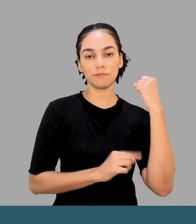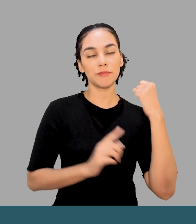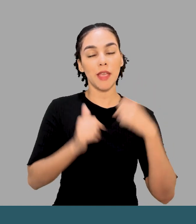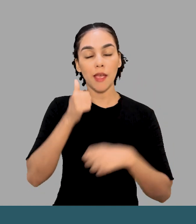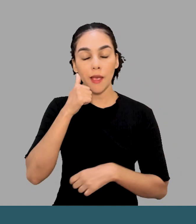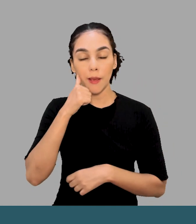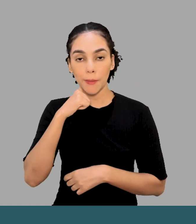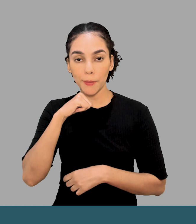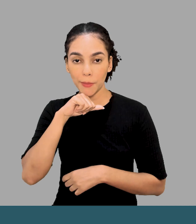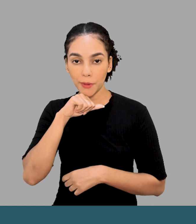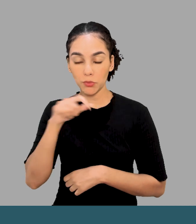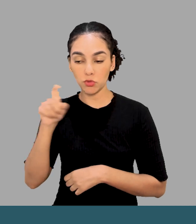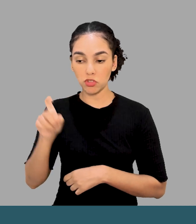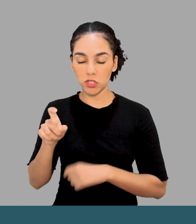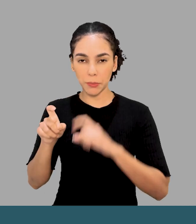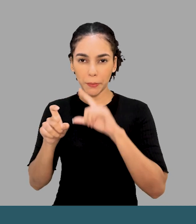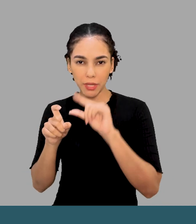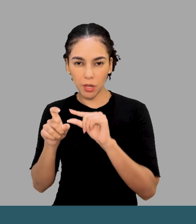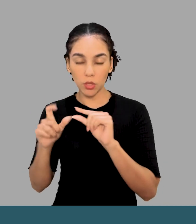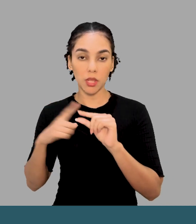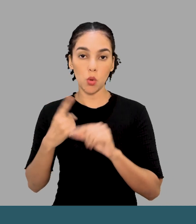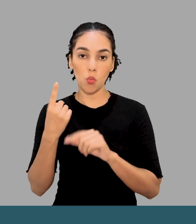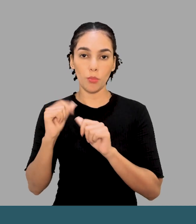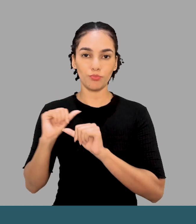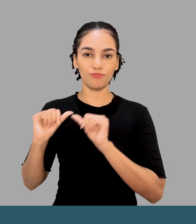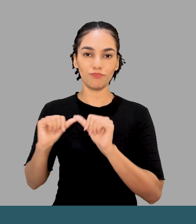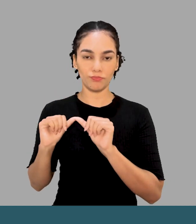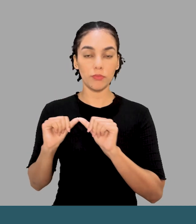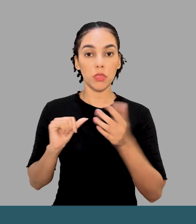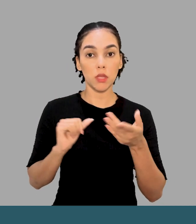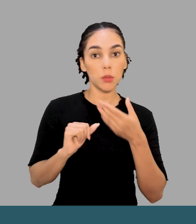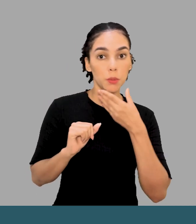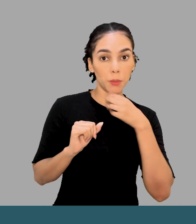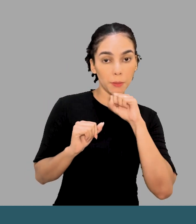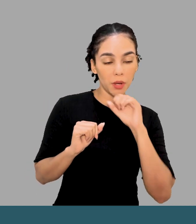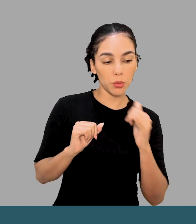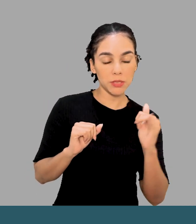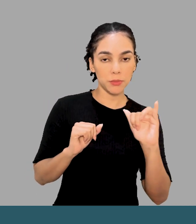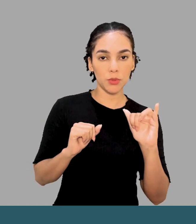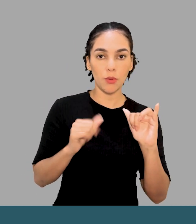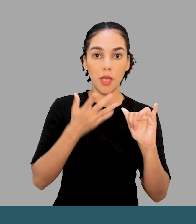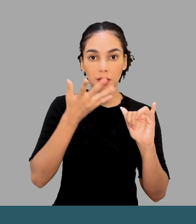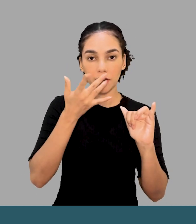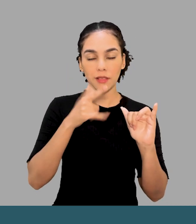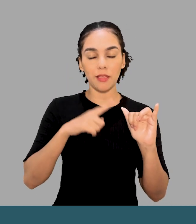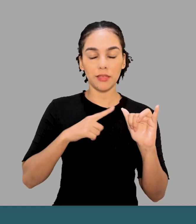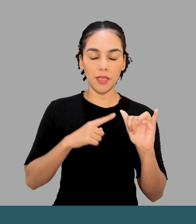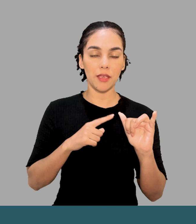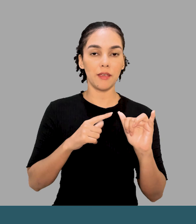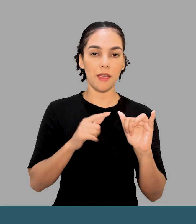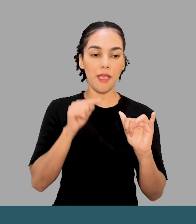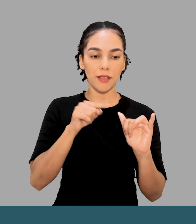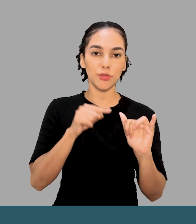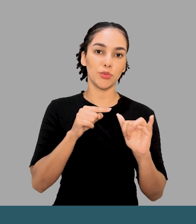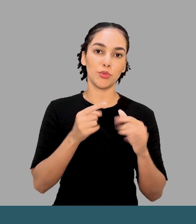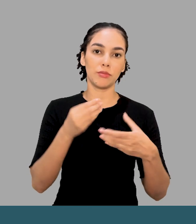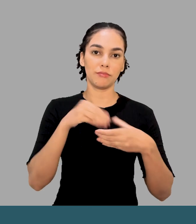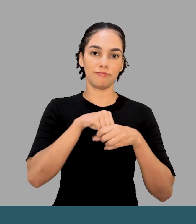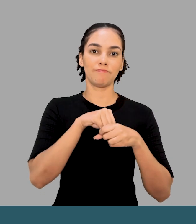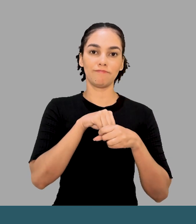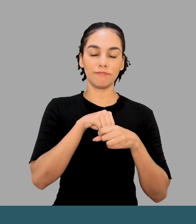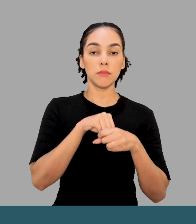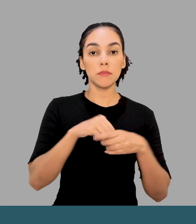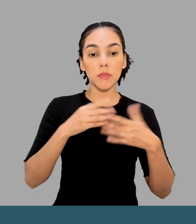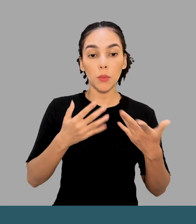pequenininho, ela tem uma alteração nesse X, com Y no papai, a criança vai ter esta manifestação clínica. O